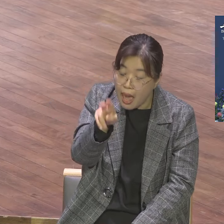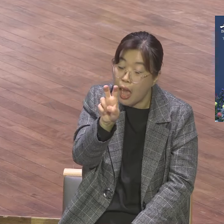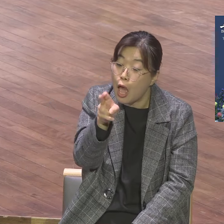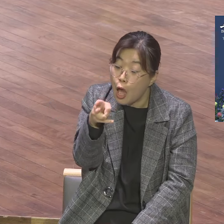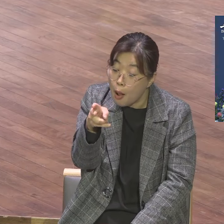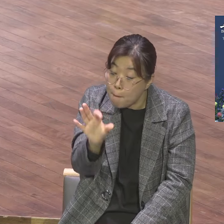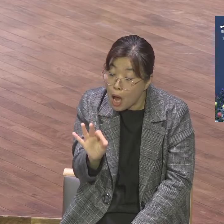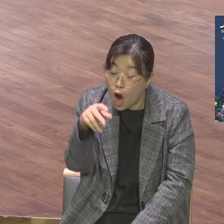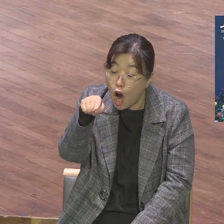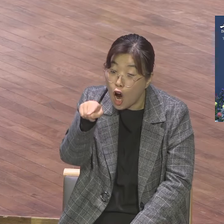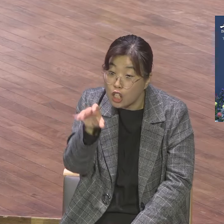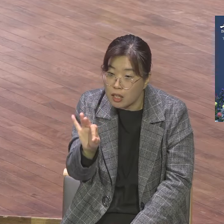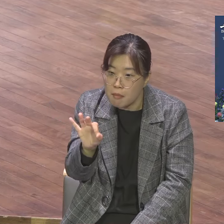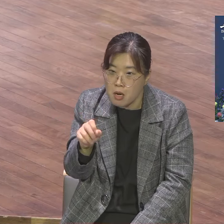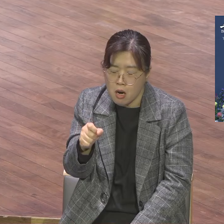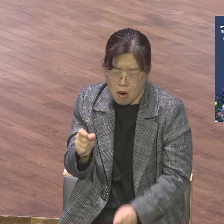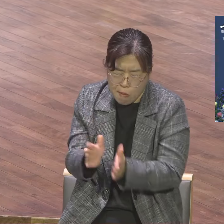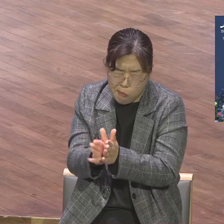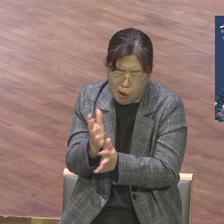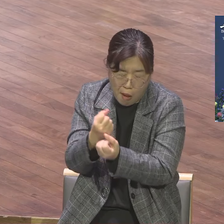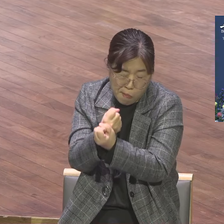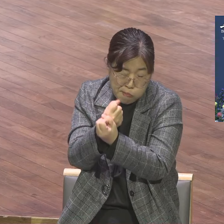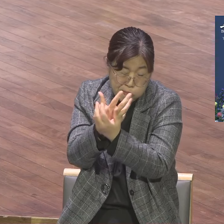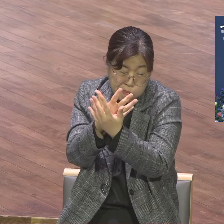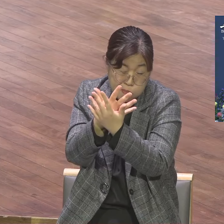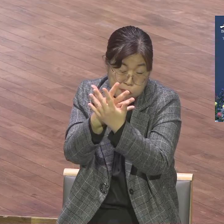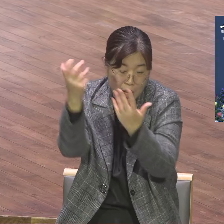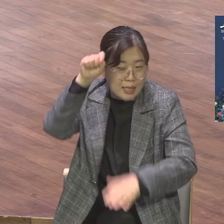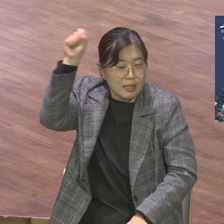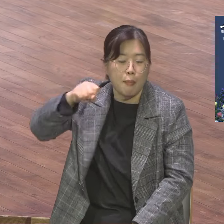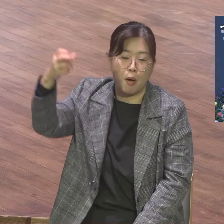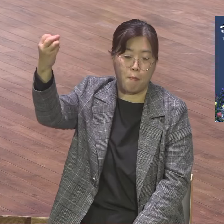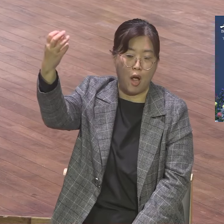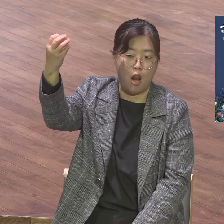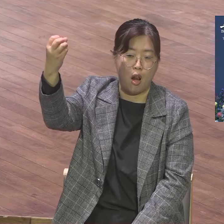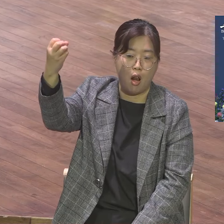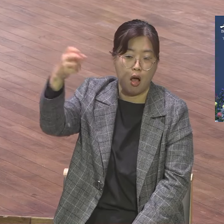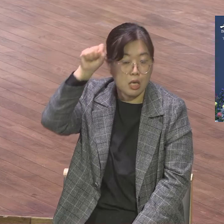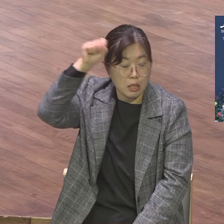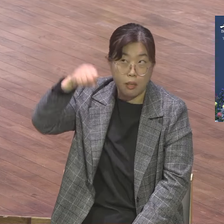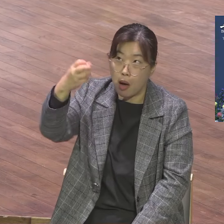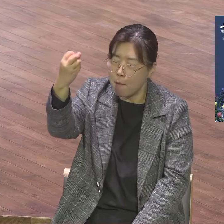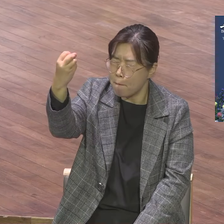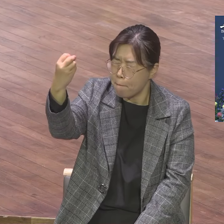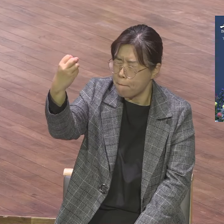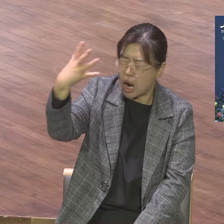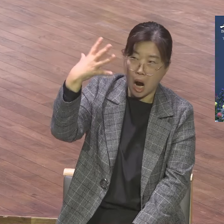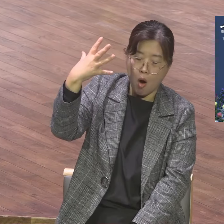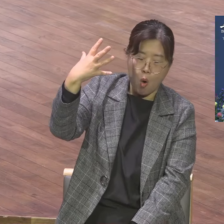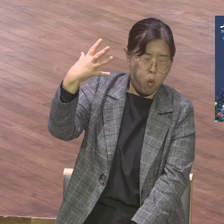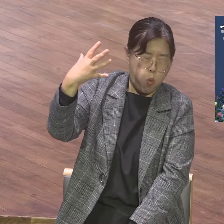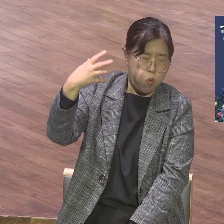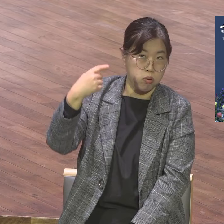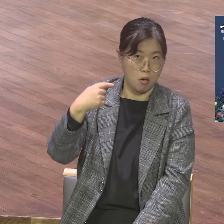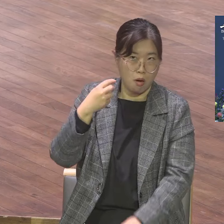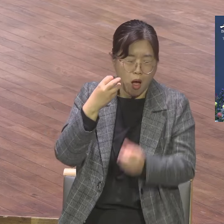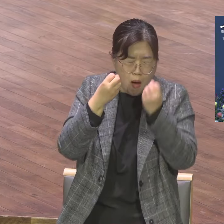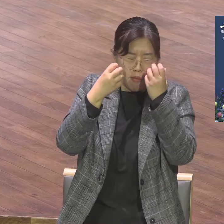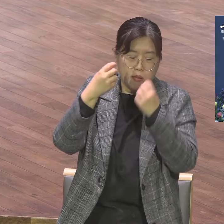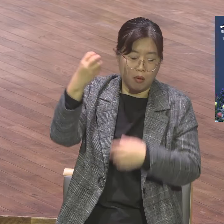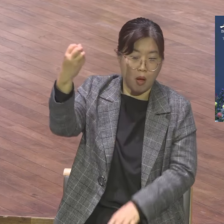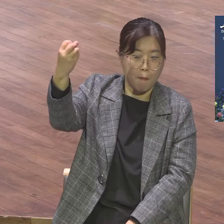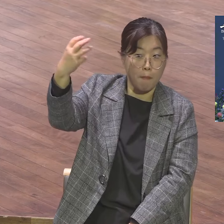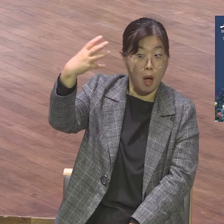아주 밝은 새별 새벽별 그런 의미예요. 라틴 성경에서는